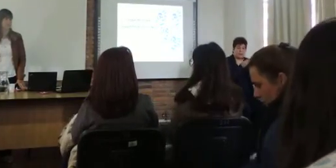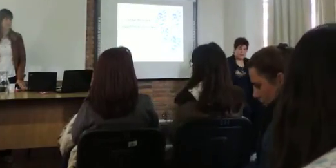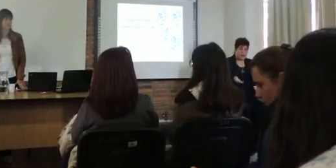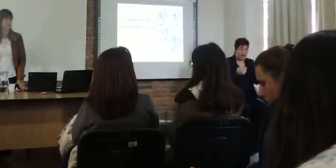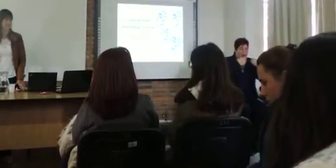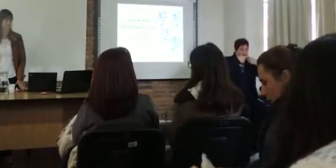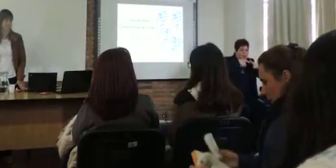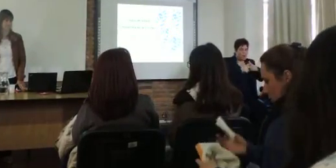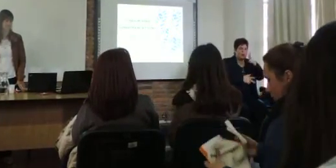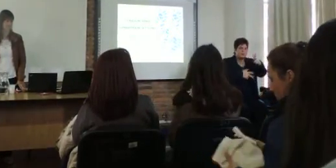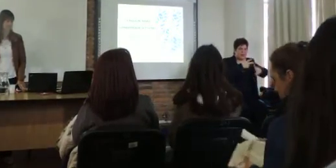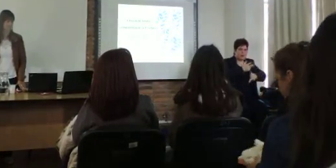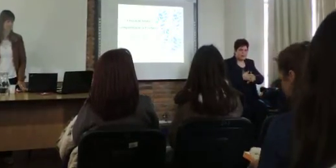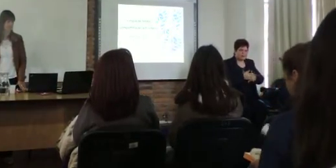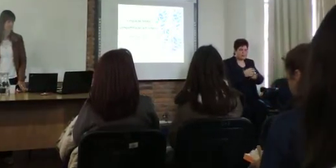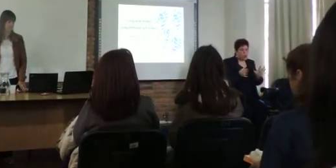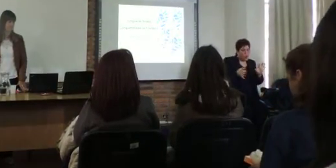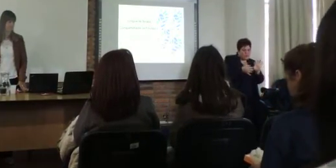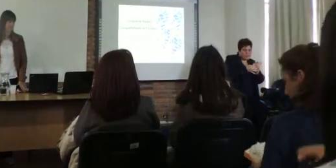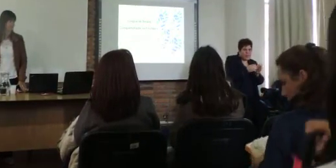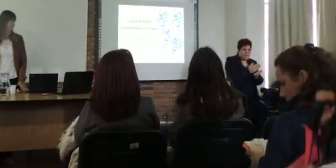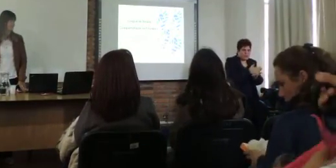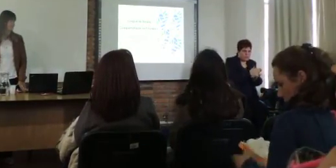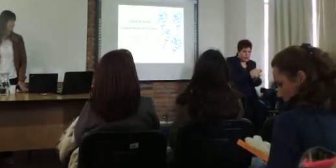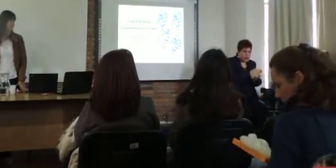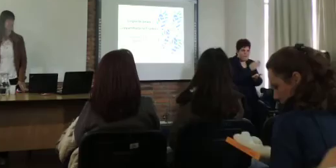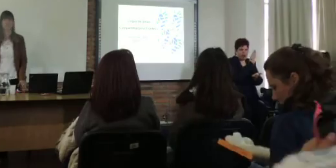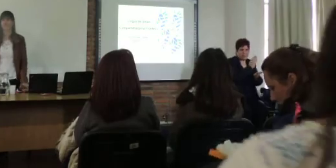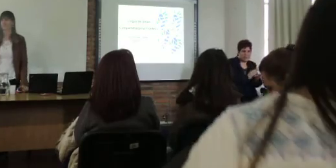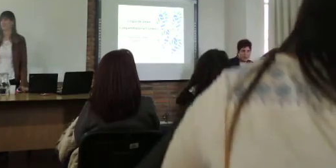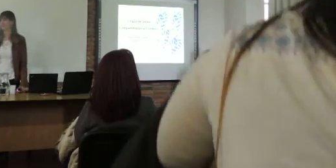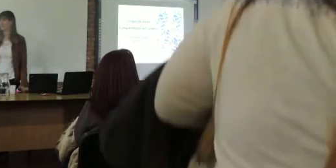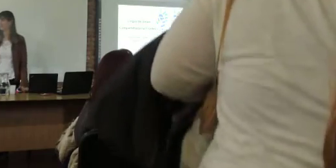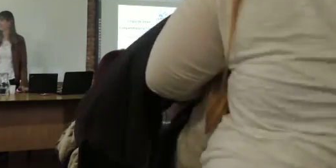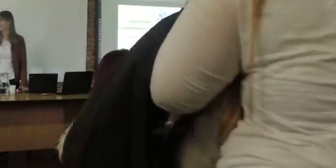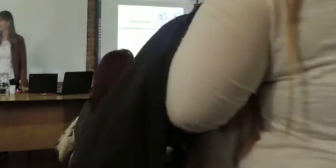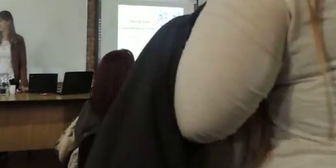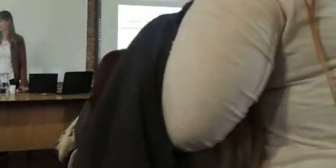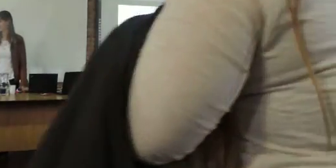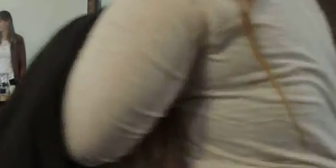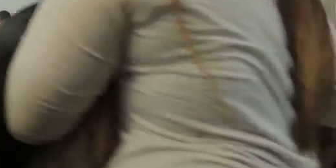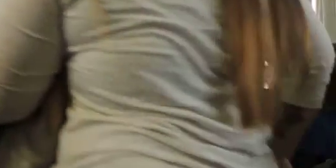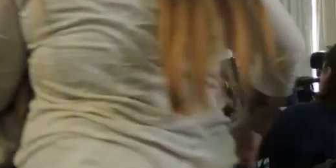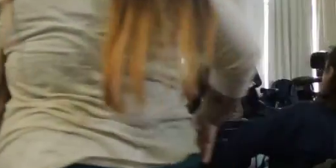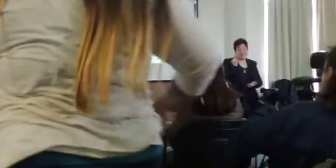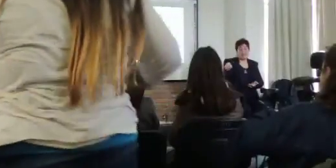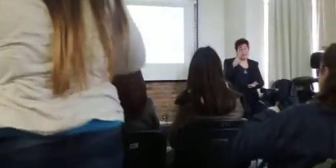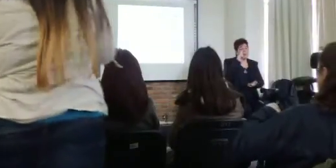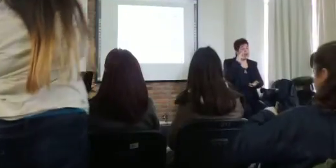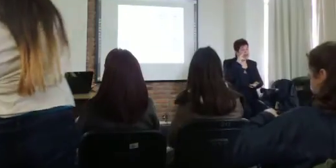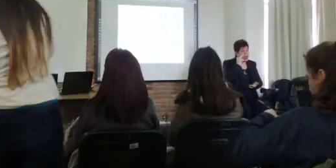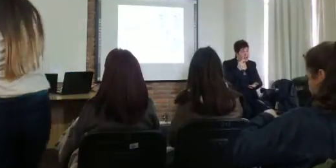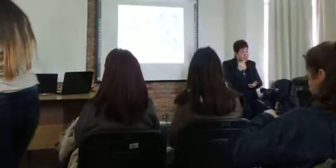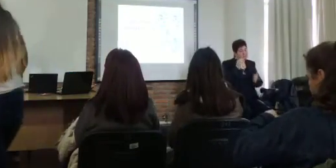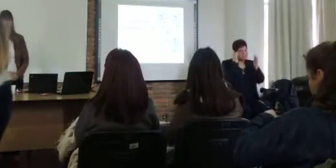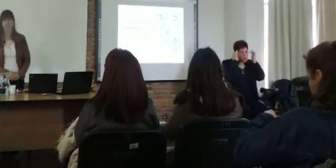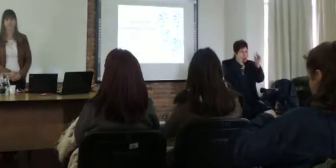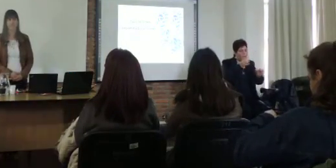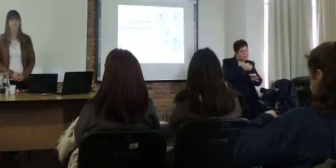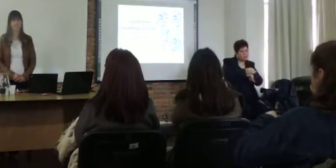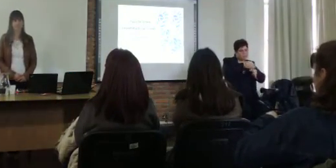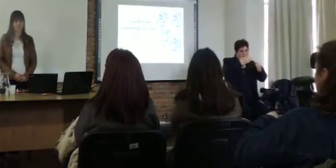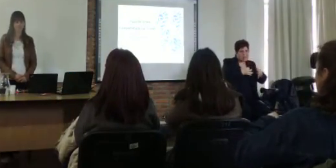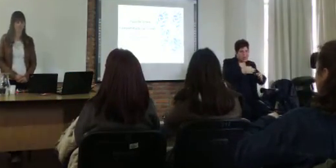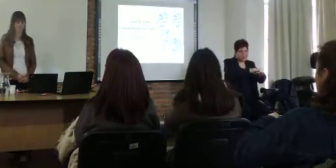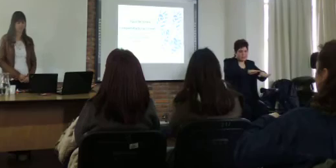la frontera. Y les voy a contar un poquito a qué se dedica Mariana. Mariana es educadora especial de sordos,